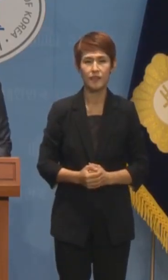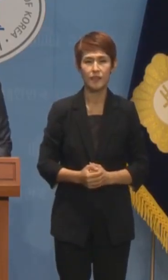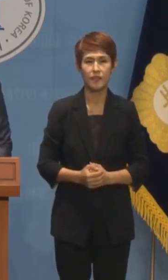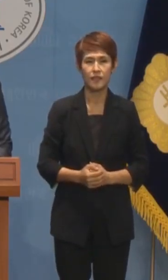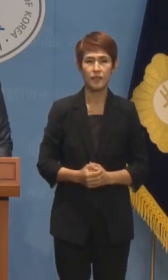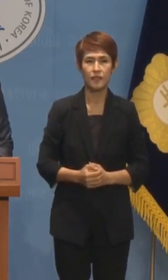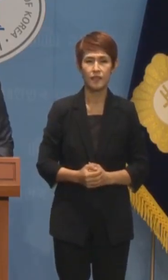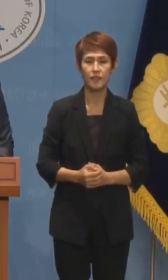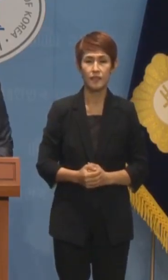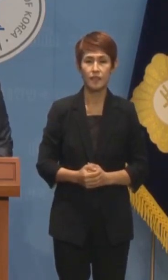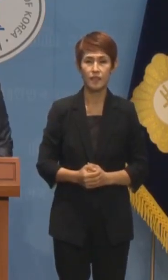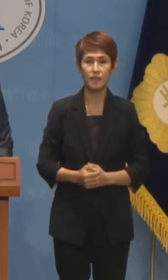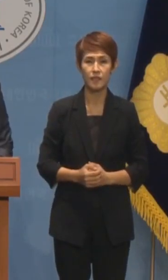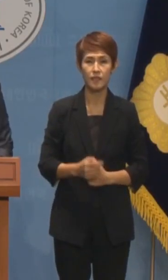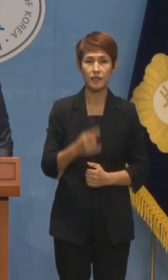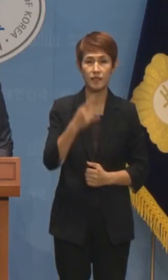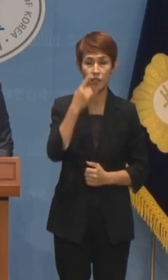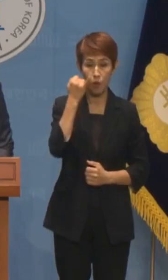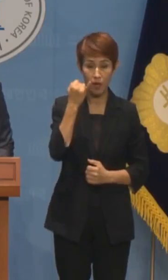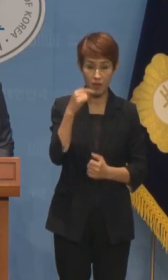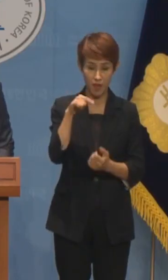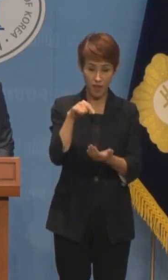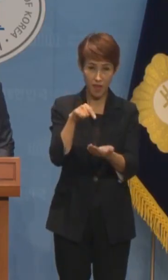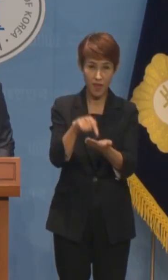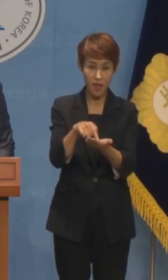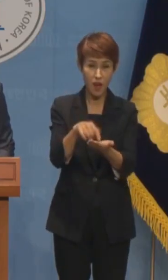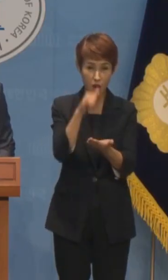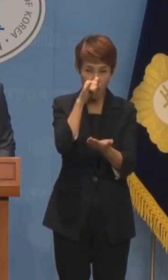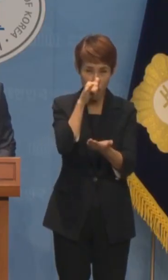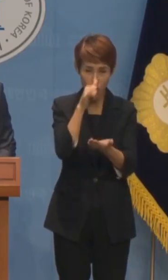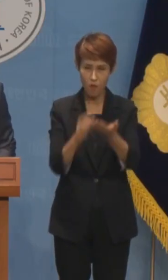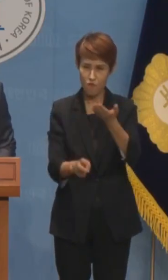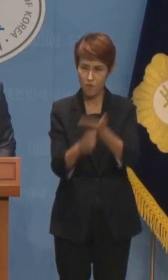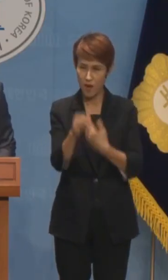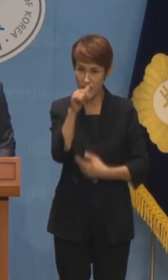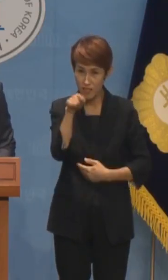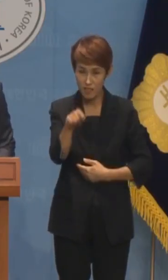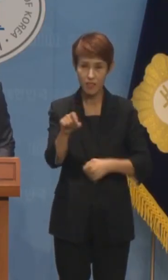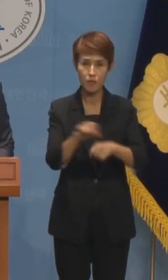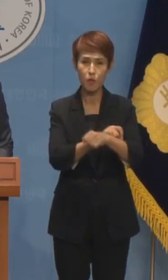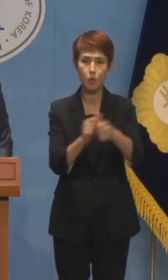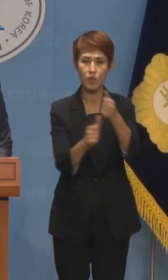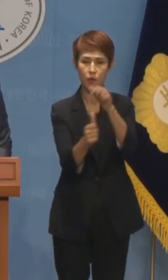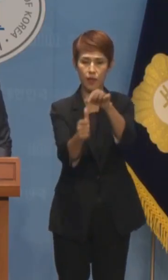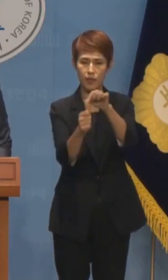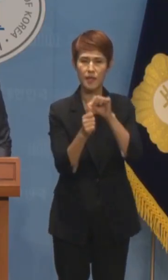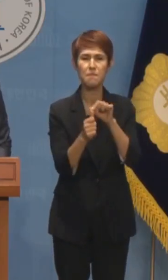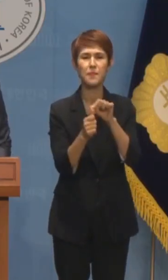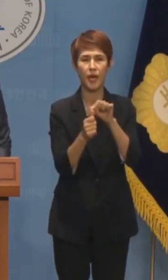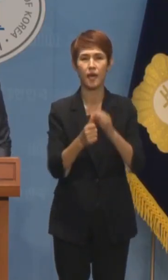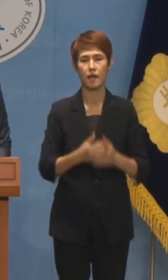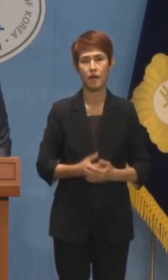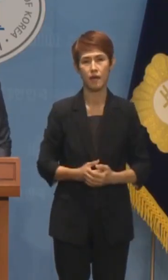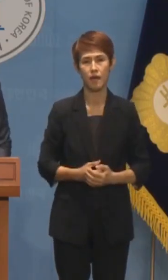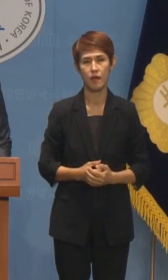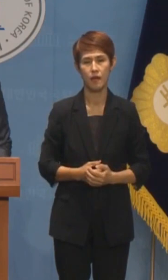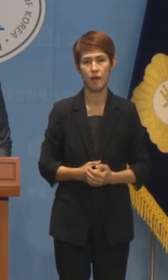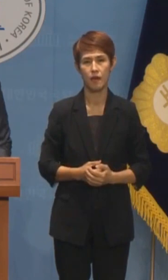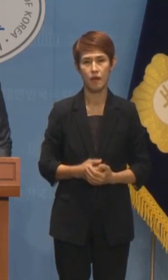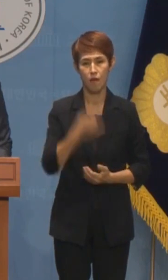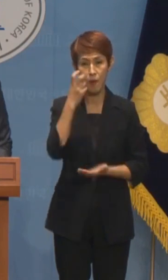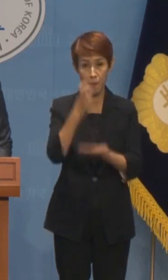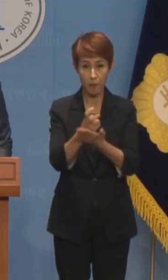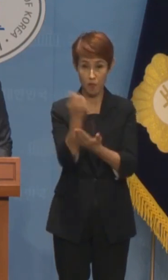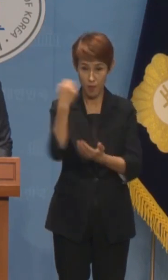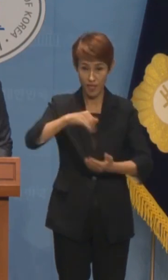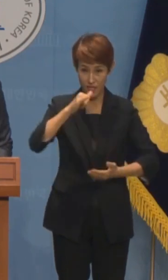이기흥 회장은 정관 위반 소지가 다분한 인사를 특별 보좌관으로 위촉했습니다. 이기흥 회장의 대한체육회